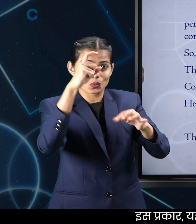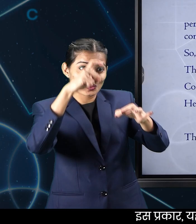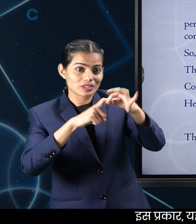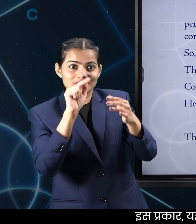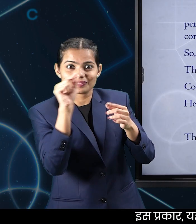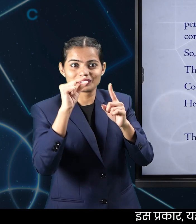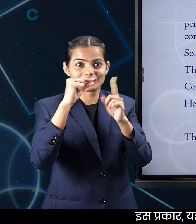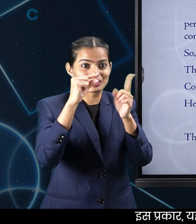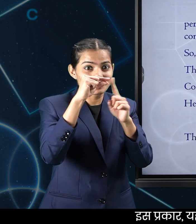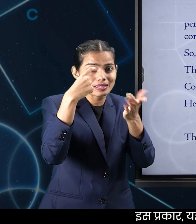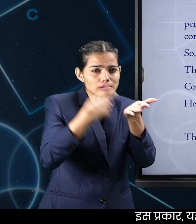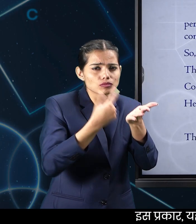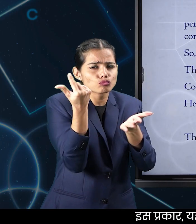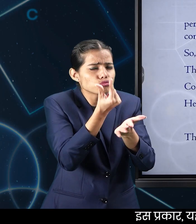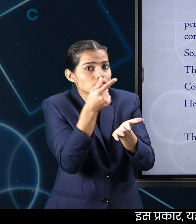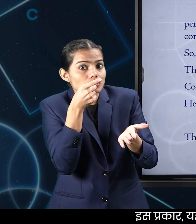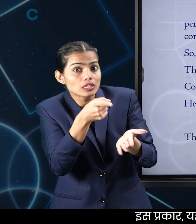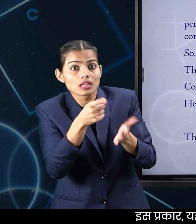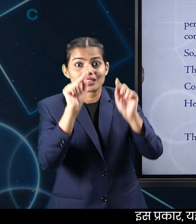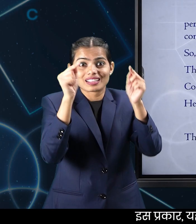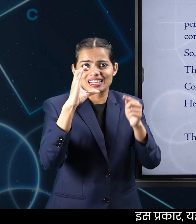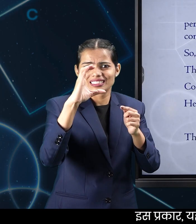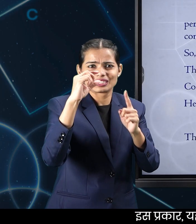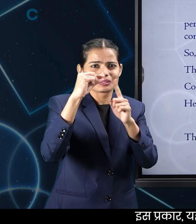इज इक्वल PR CPCT का उपयोग करके देता है,